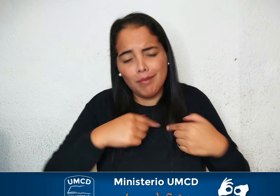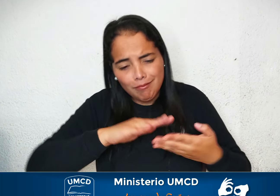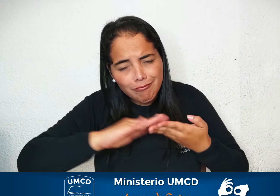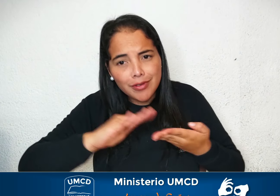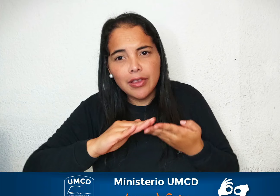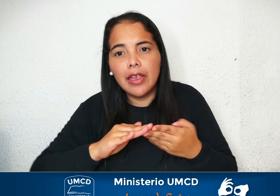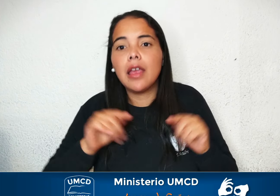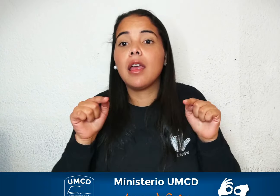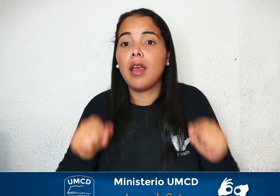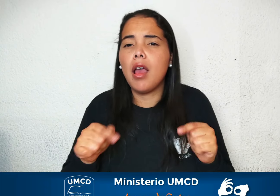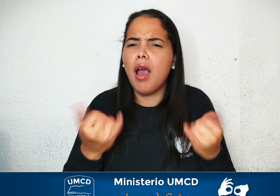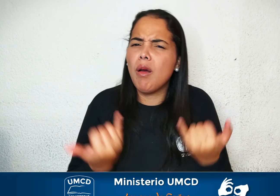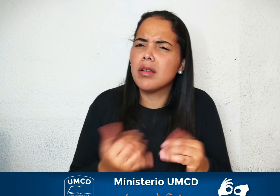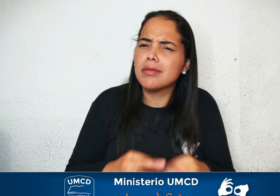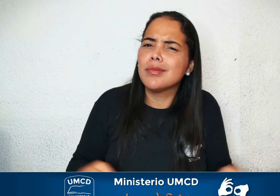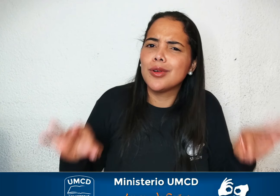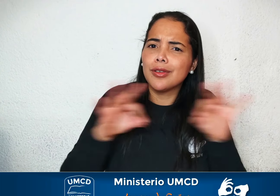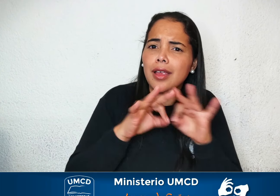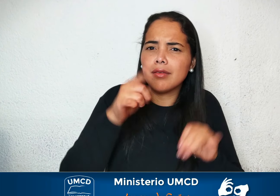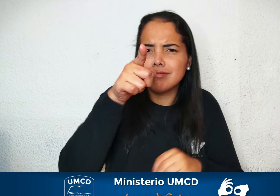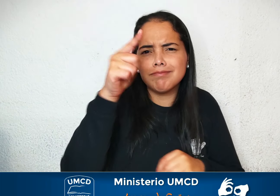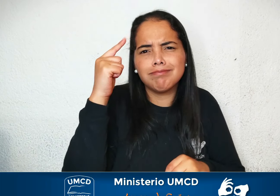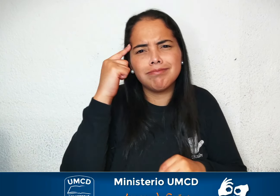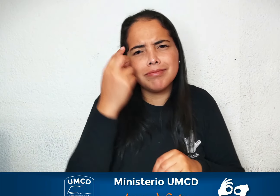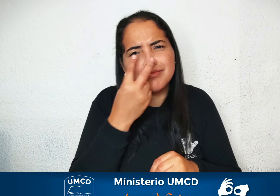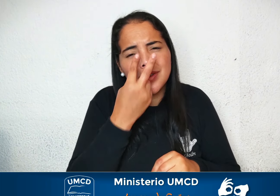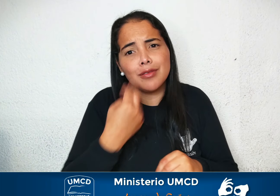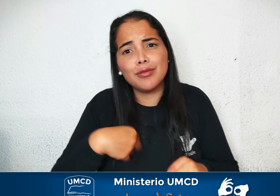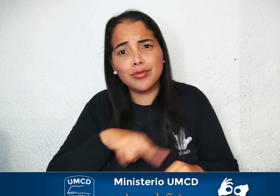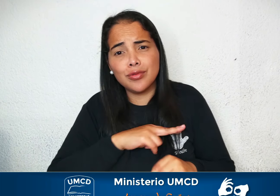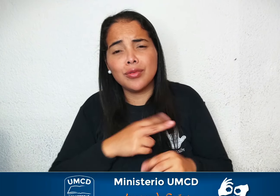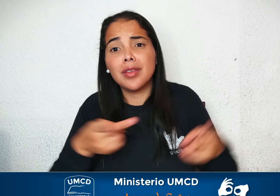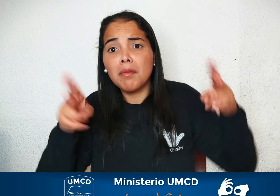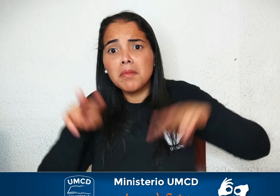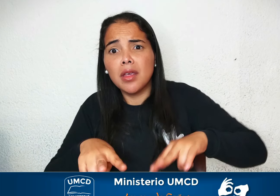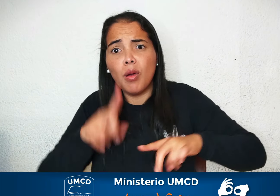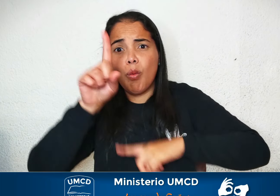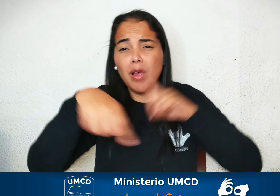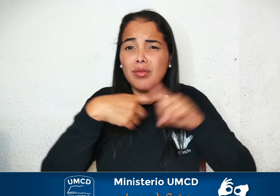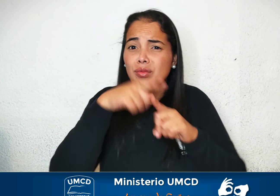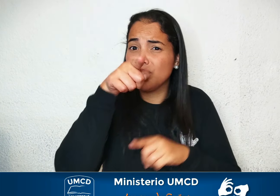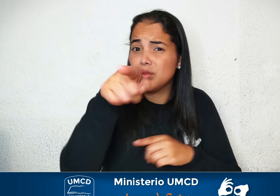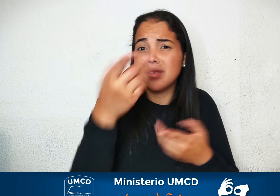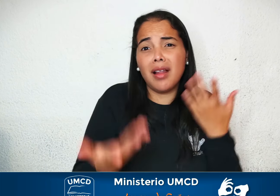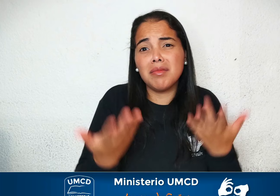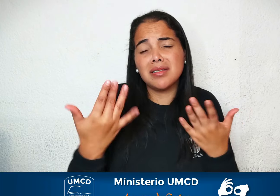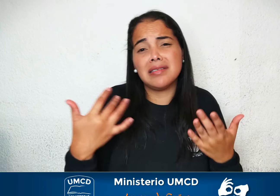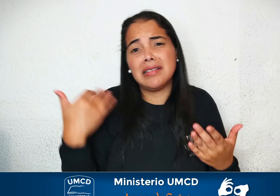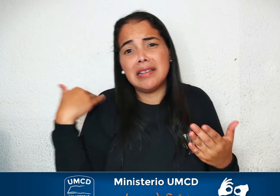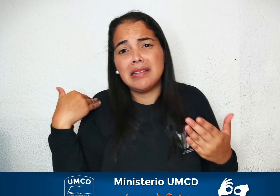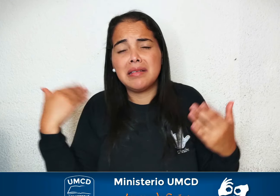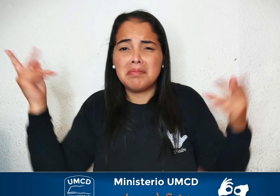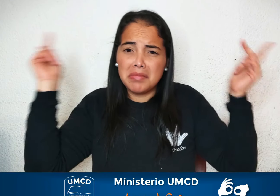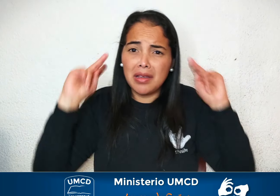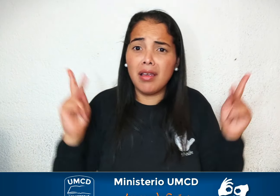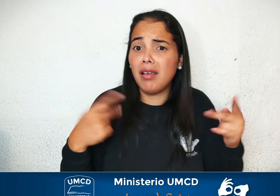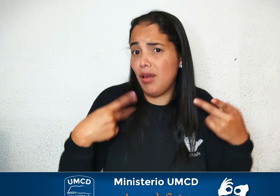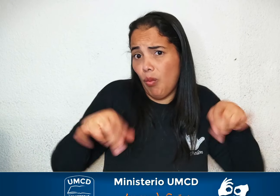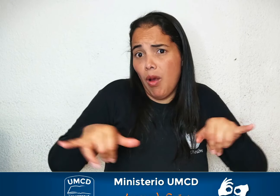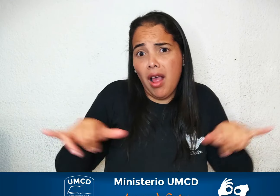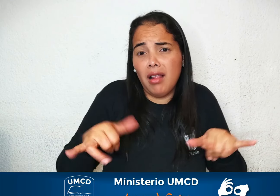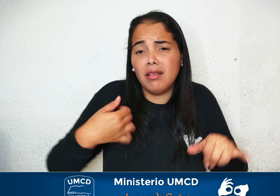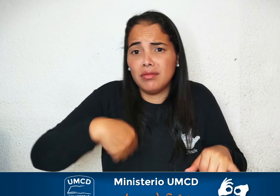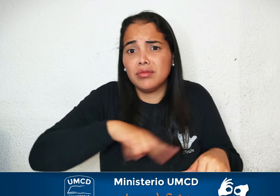Dios. Cuán importante es este principio para nosotros. Yo no sé si a usted le ha pasado, pero a mí